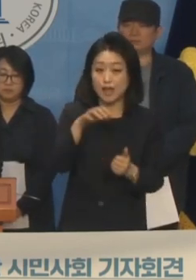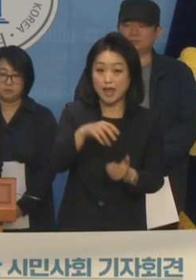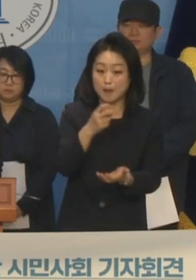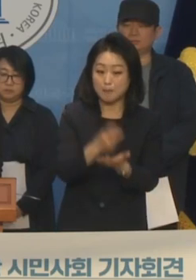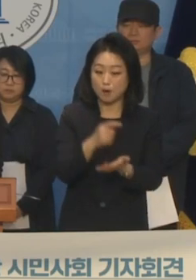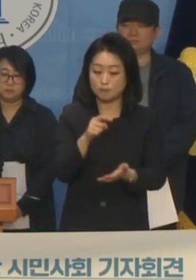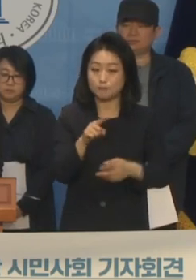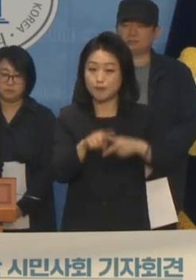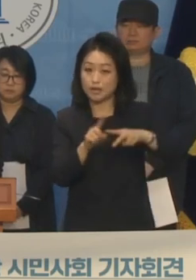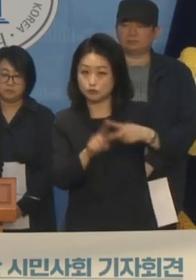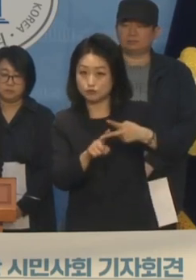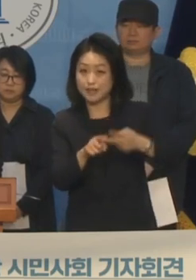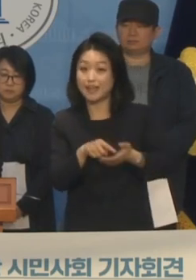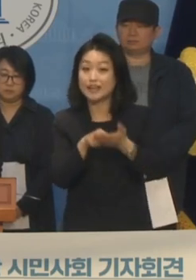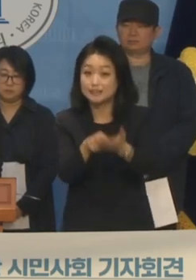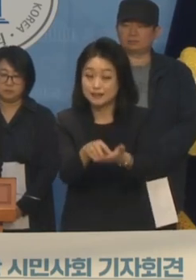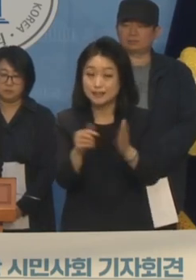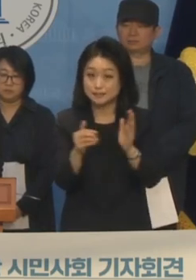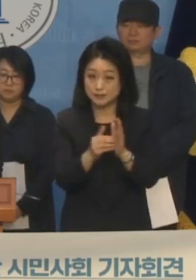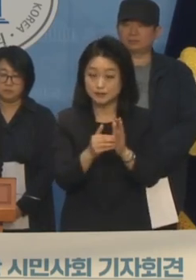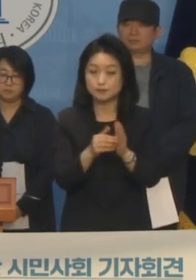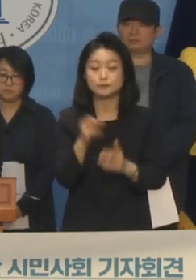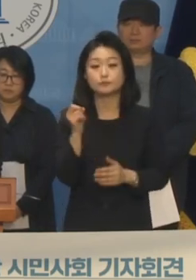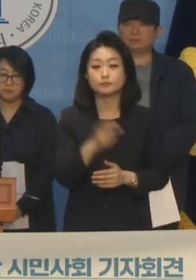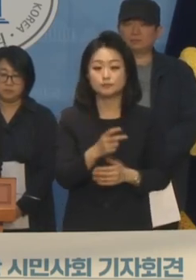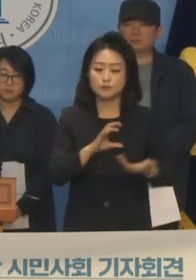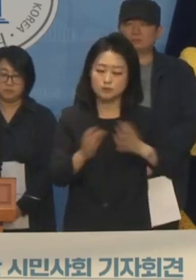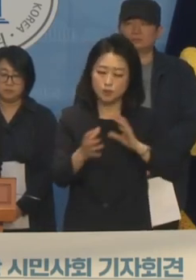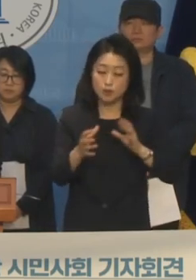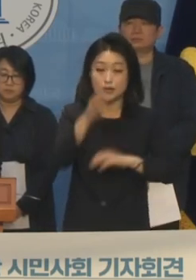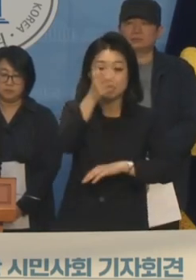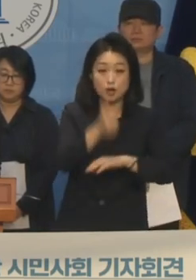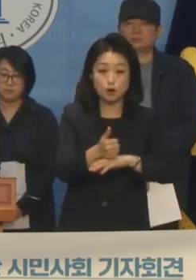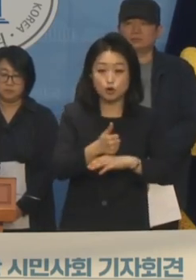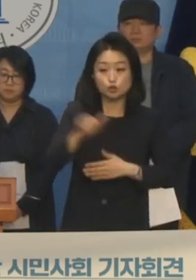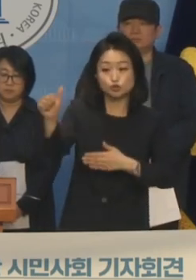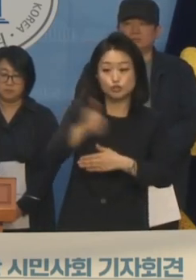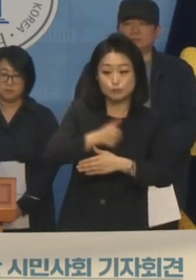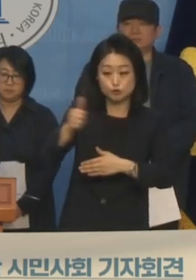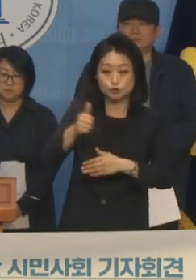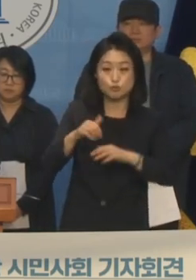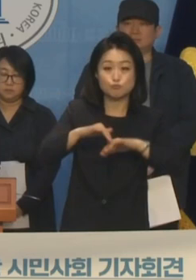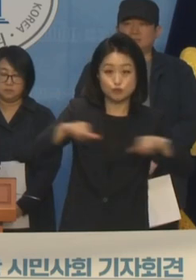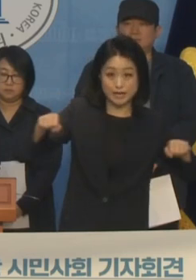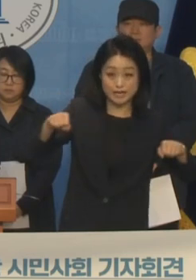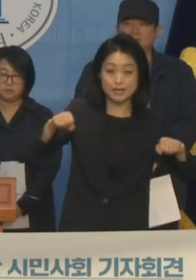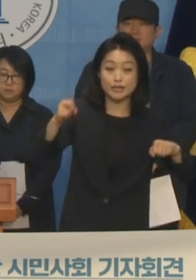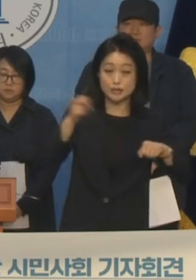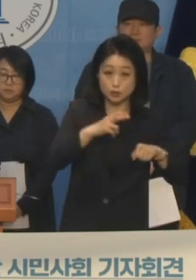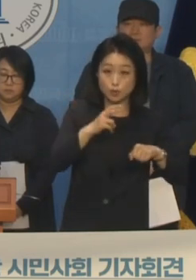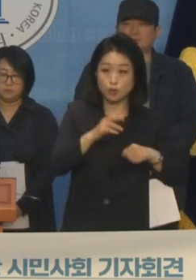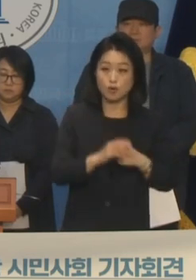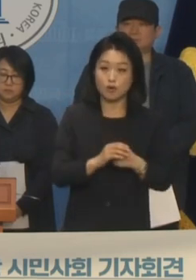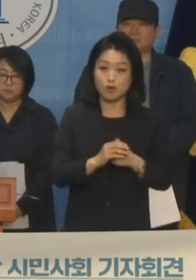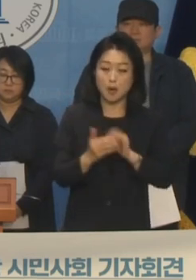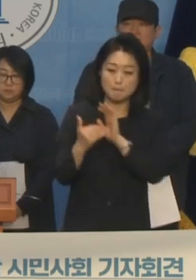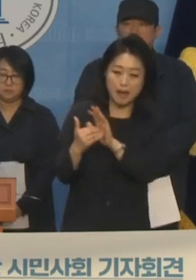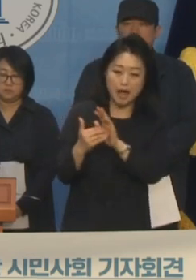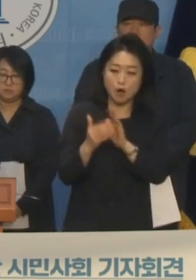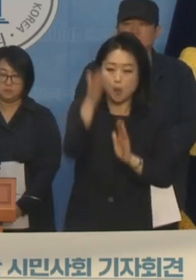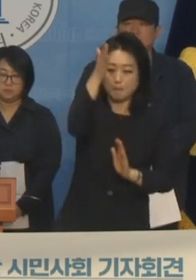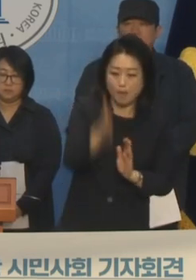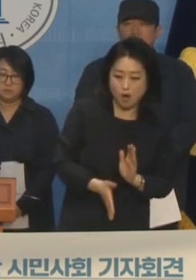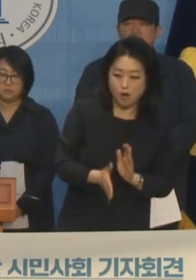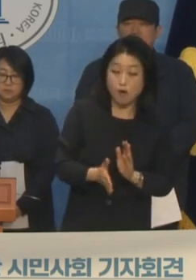법안이 발의되면서 문제가 제기되었고 많은 논의 끝에 출입국과의 분리, 방화벽의 설치 등 대책은 충분히 이야기가